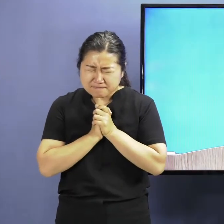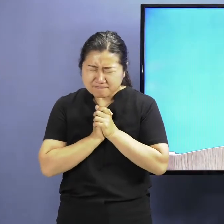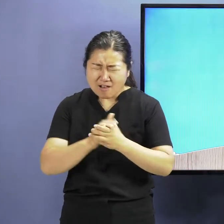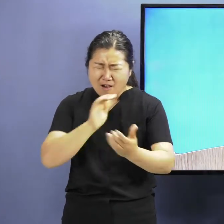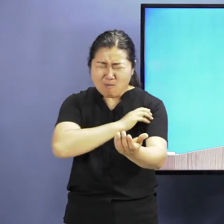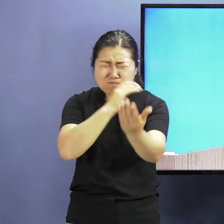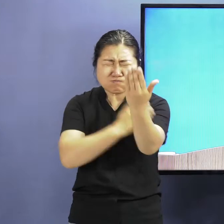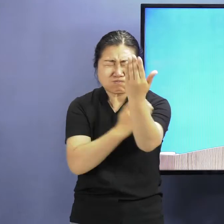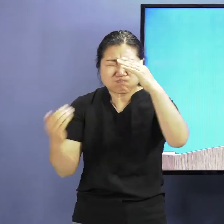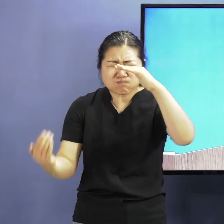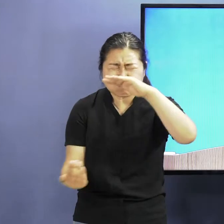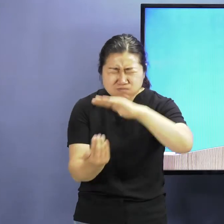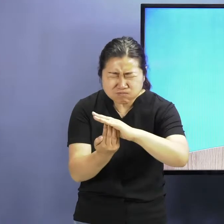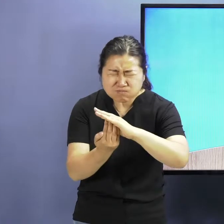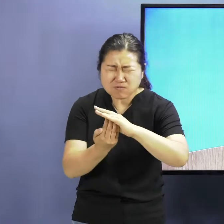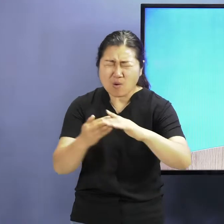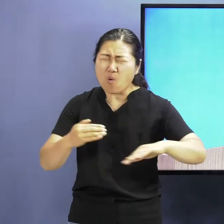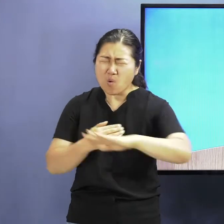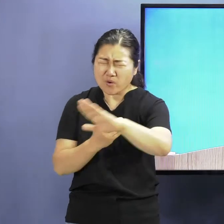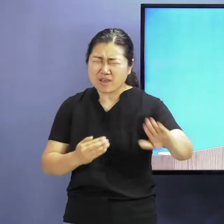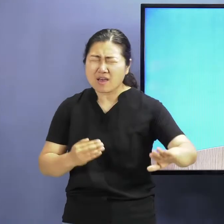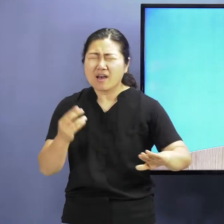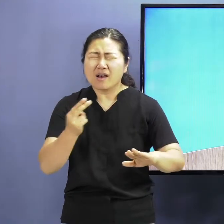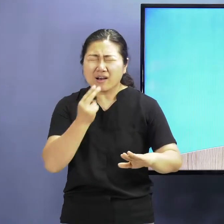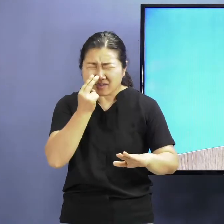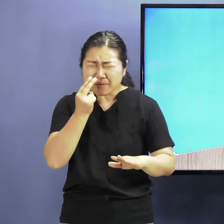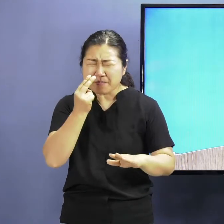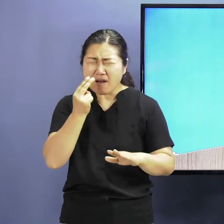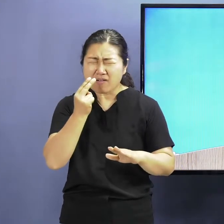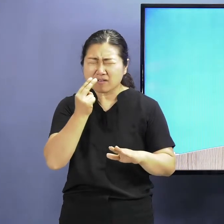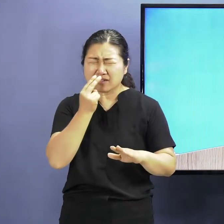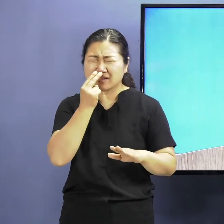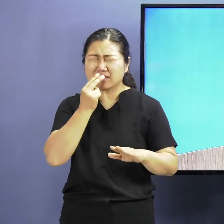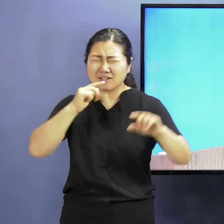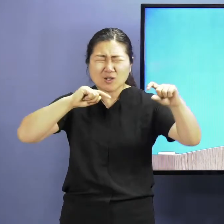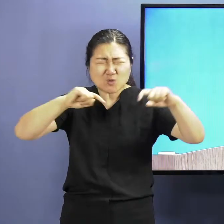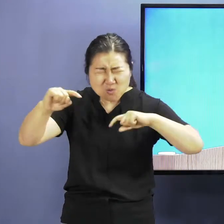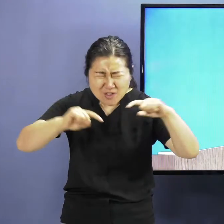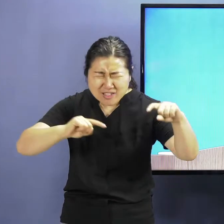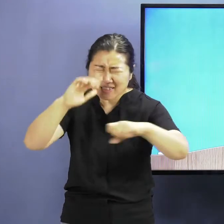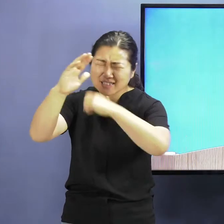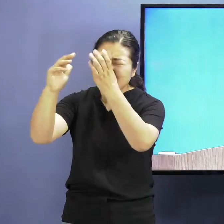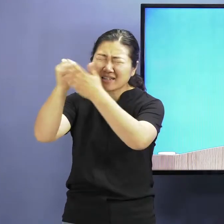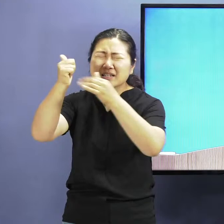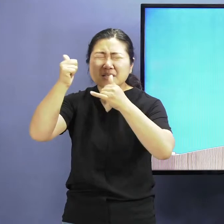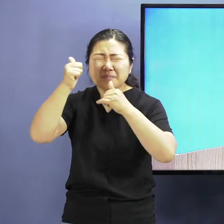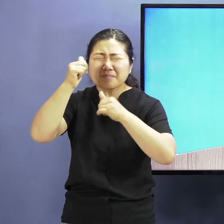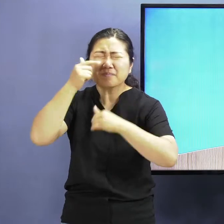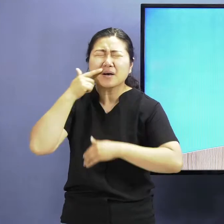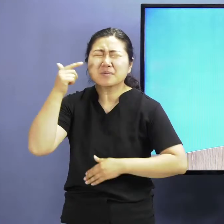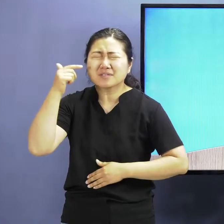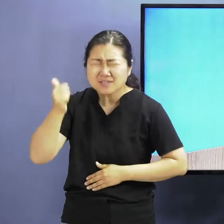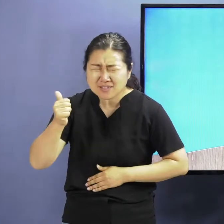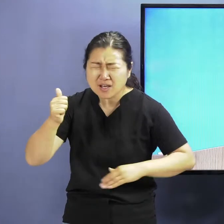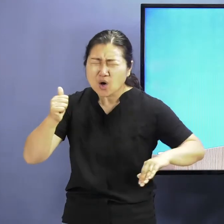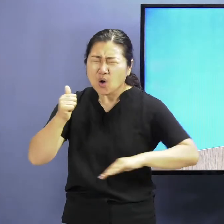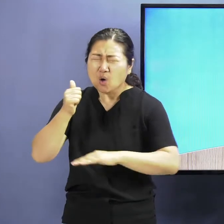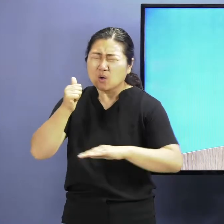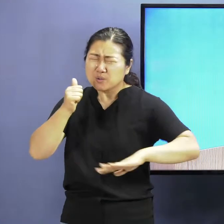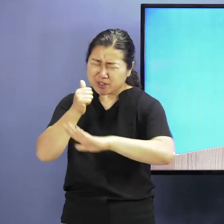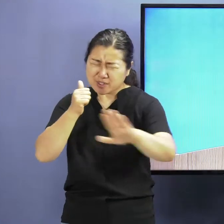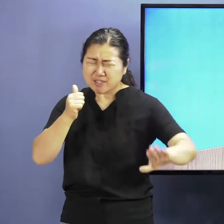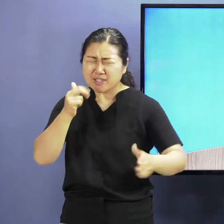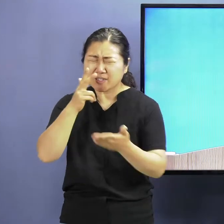전지전능하시고 우리의 생사화복을 주관하시는 아버지 하나님, 우리를 주님의 귀한 자녀 삼으시고 예배 이 자리로